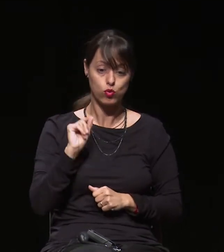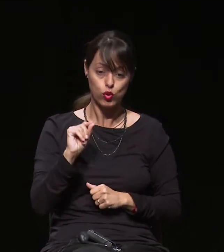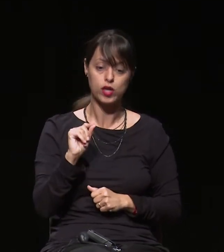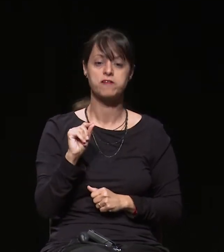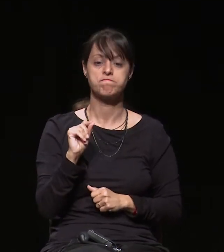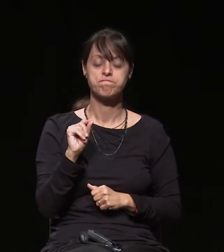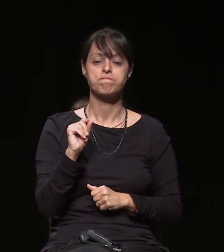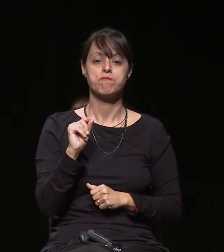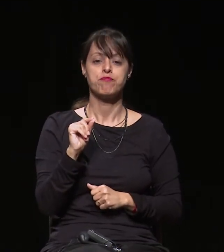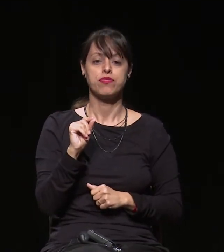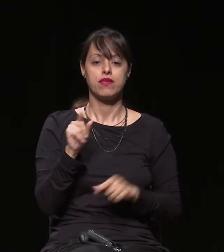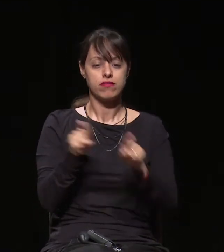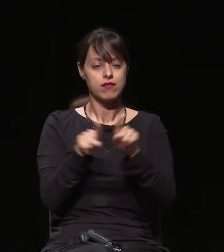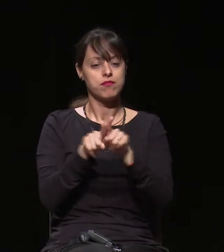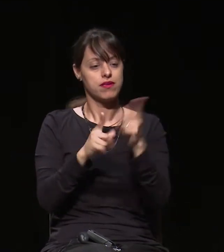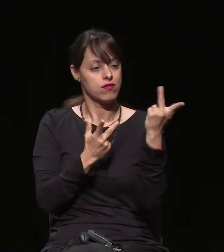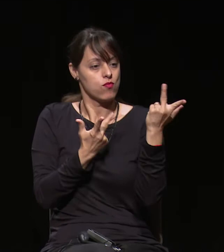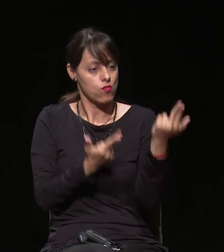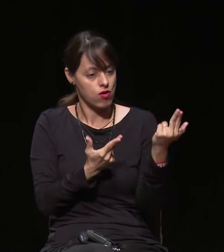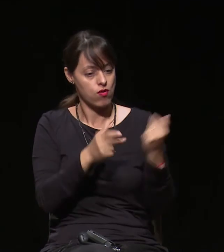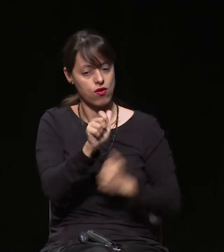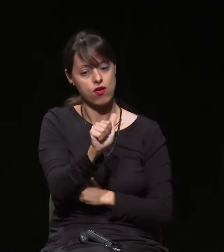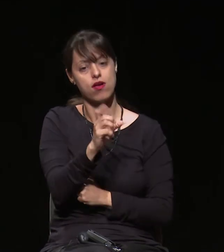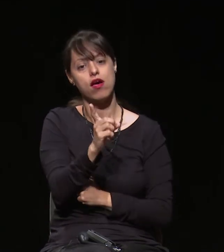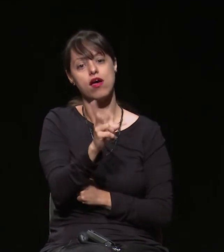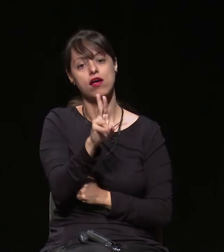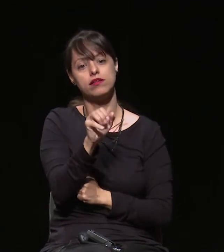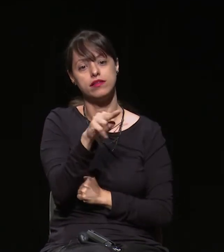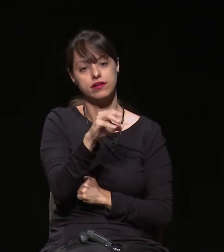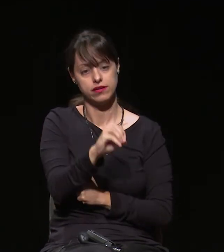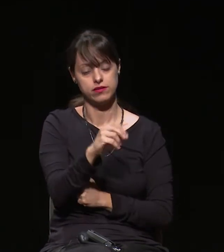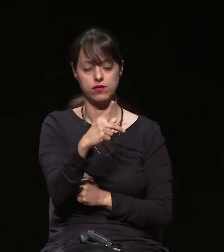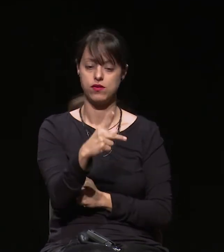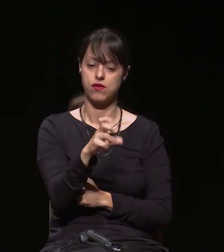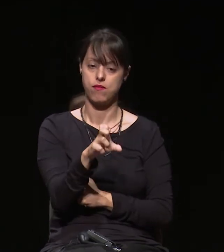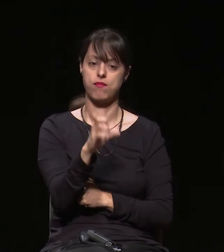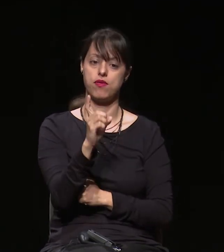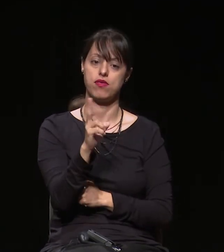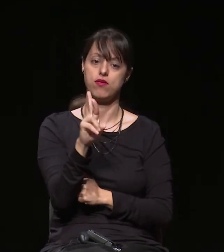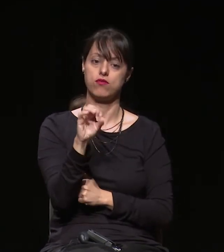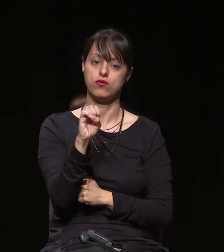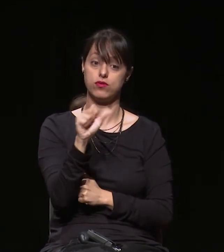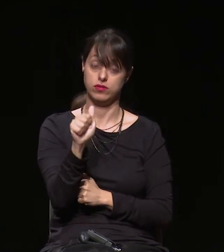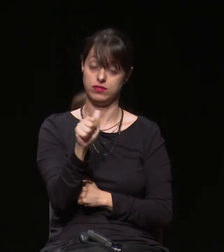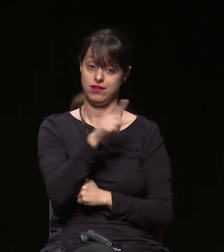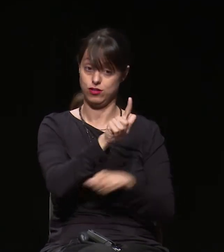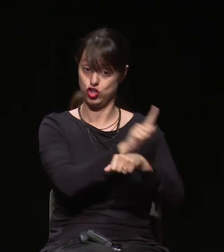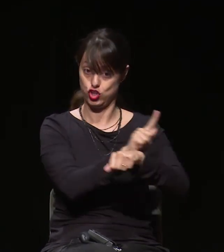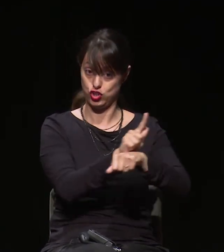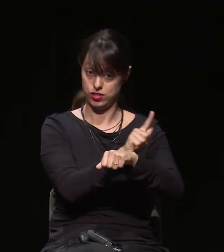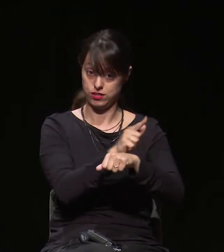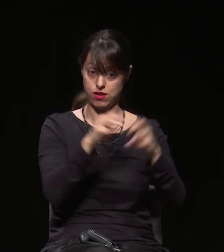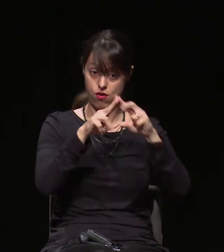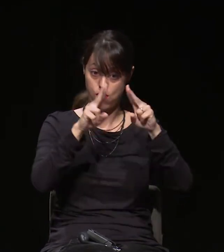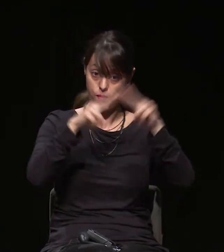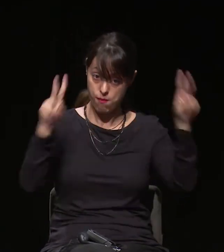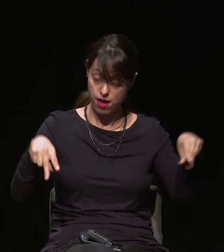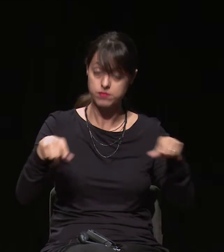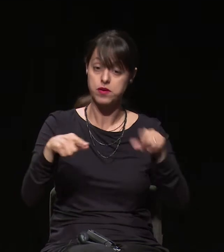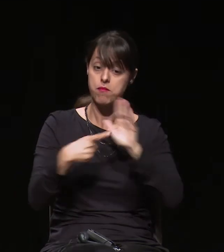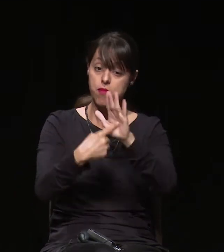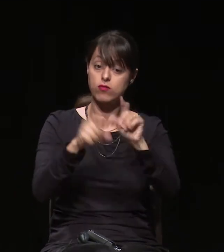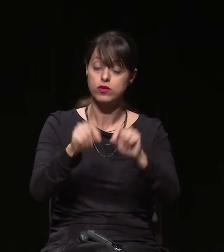Pedrosa deu a essa sua gestão no MASP, são histórias plurais, abertas